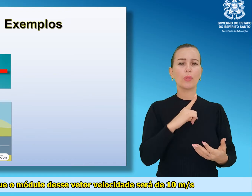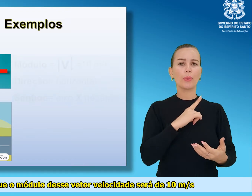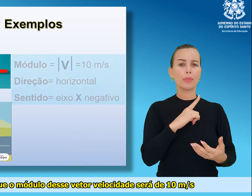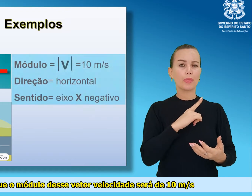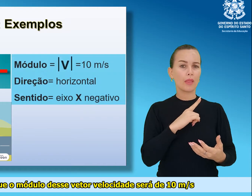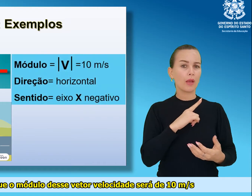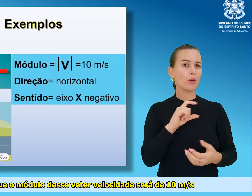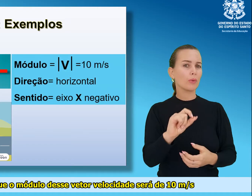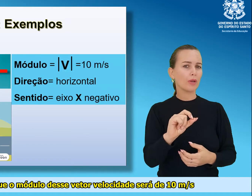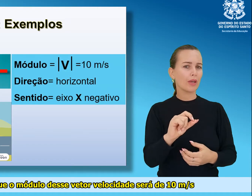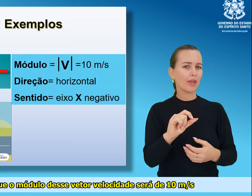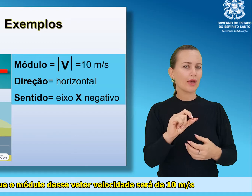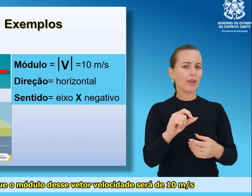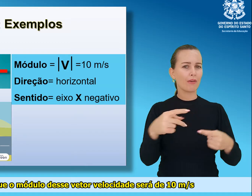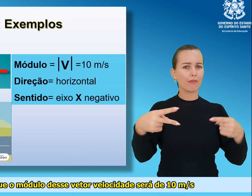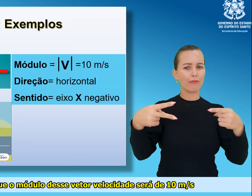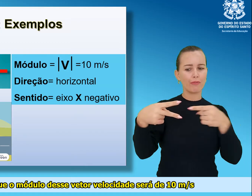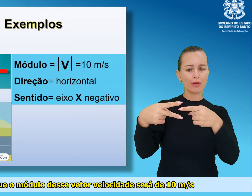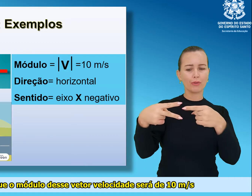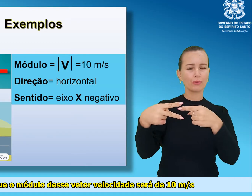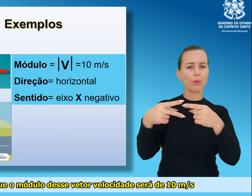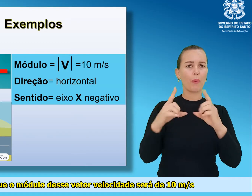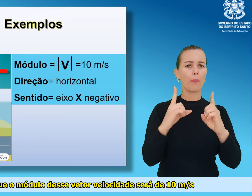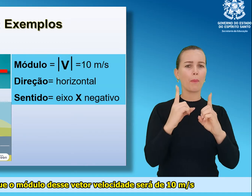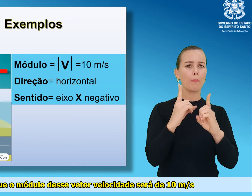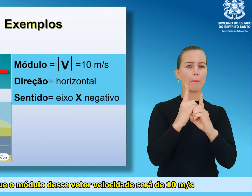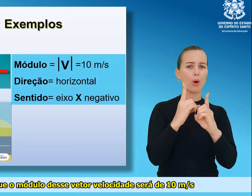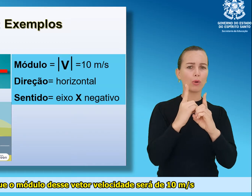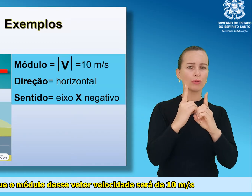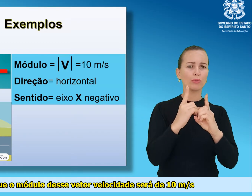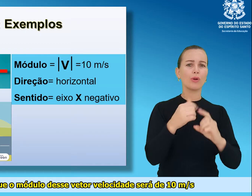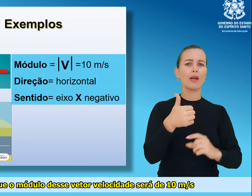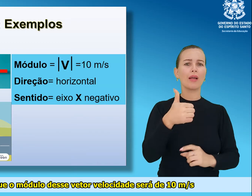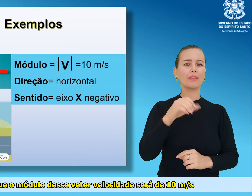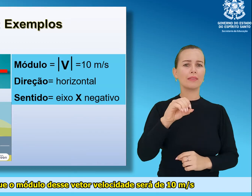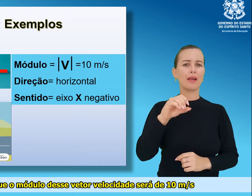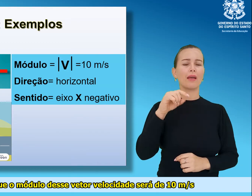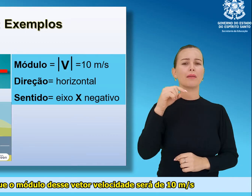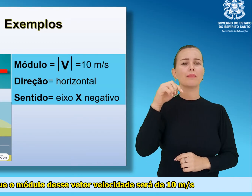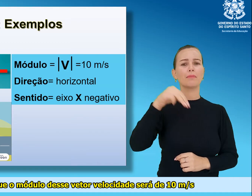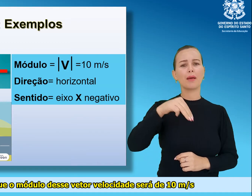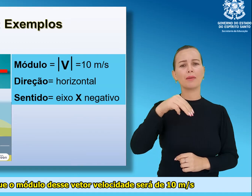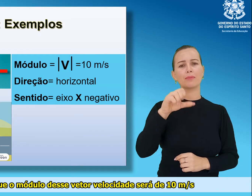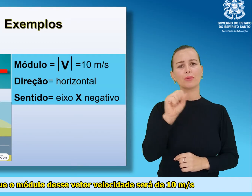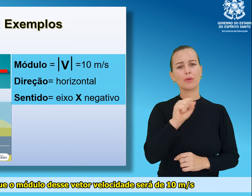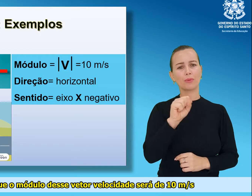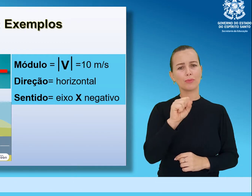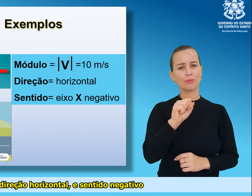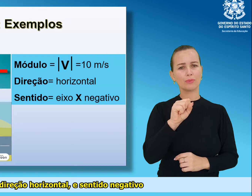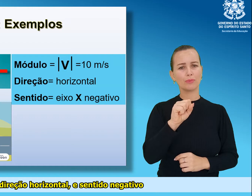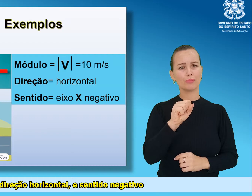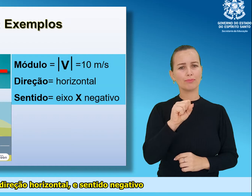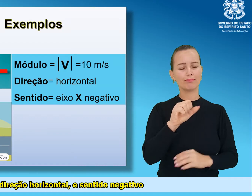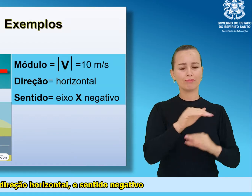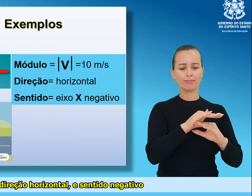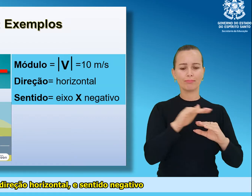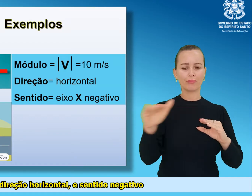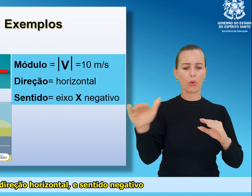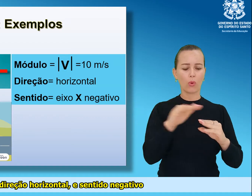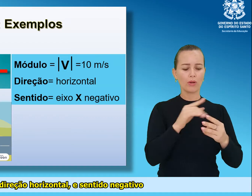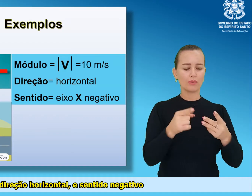Logo, temos que o módulo desse vetor, velocidade, será de 10 metros por segundo.